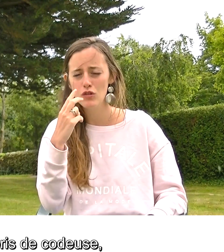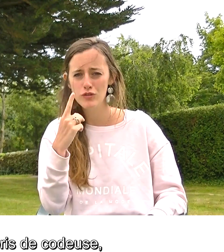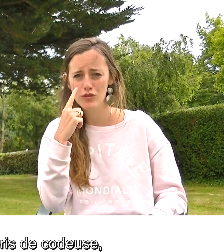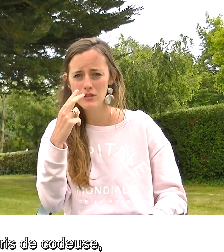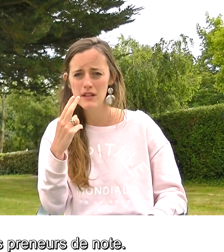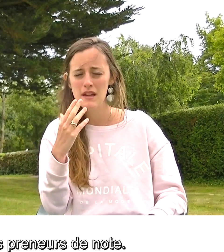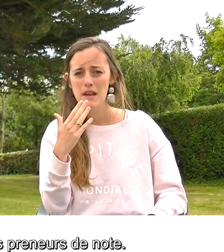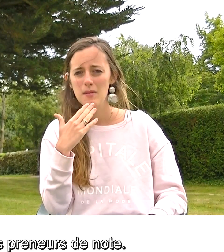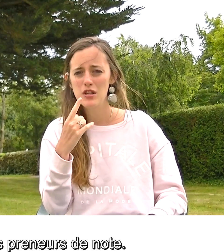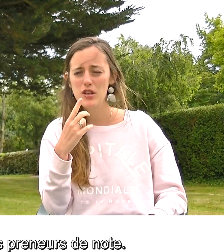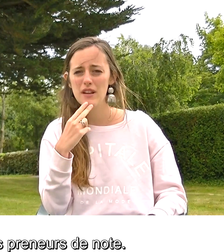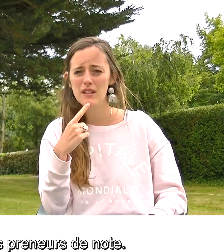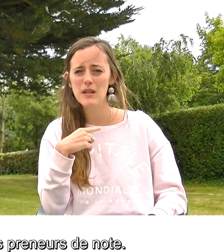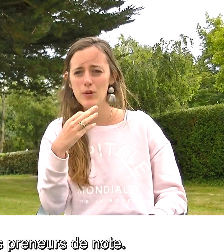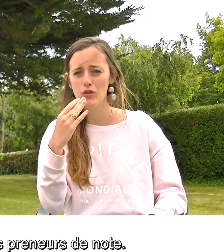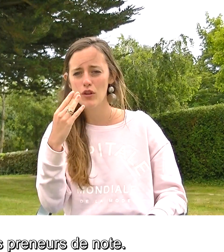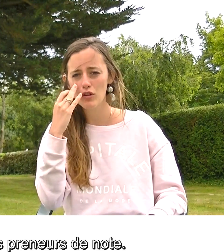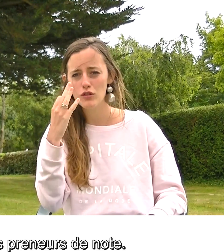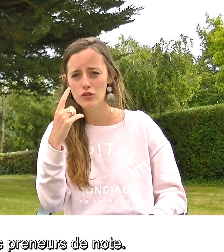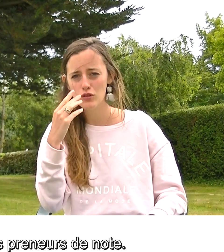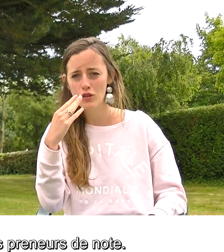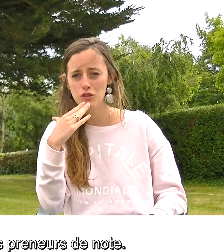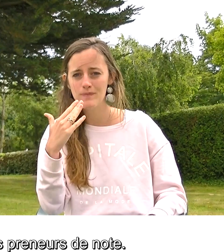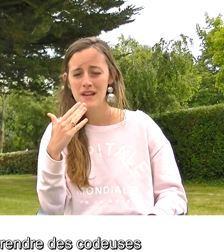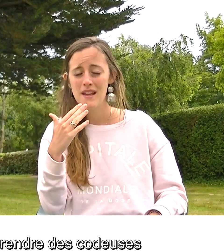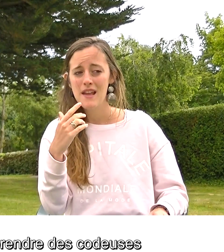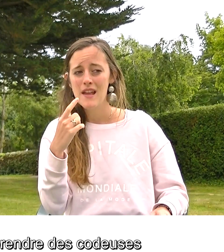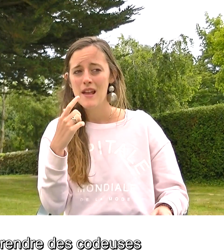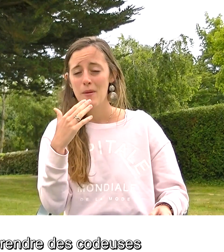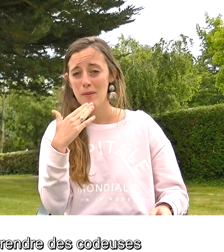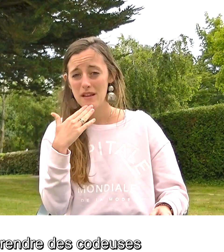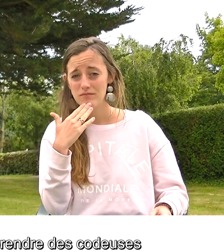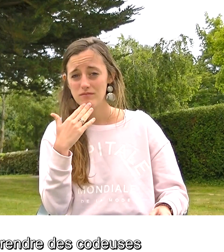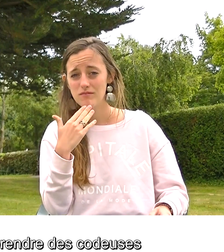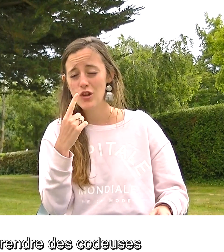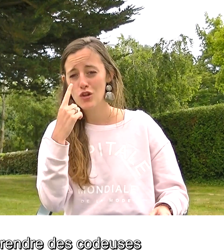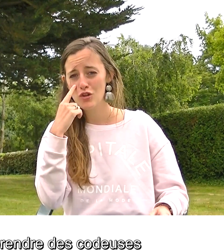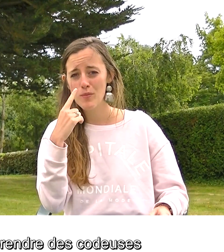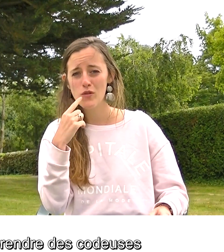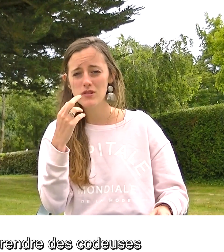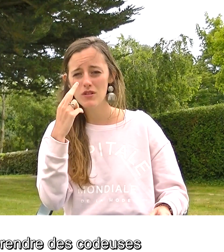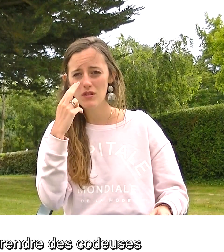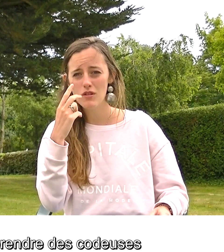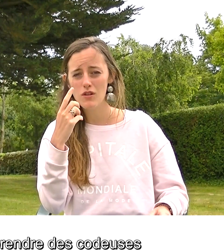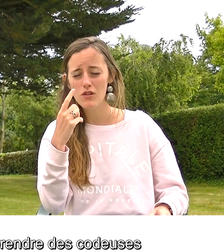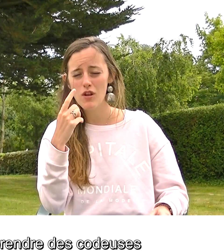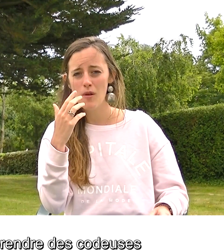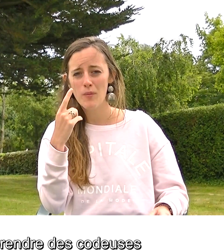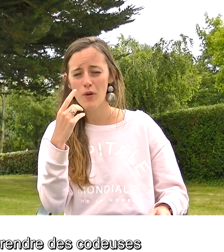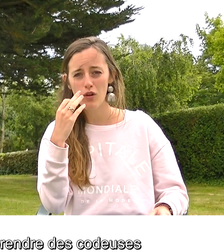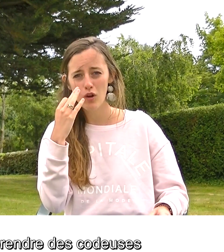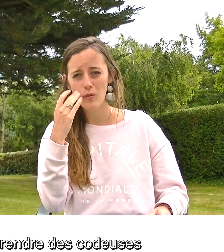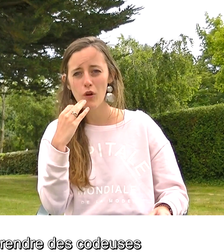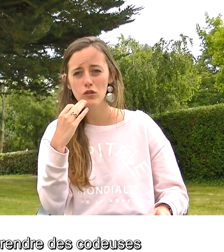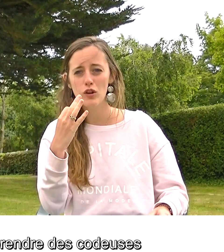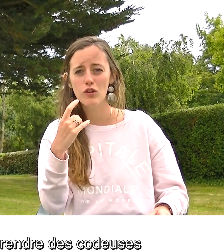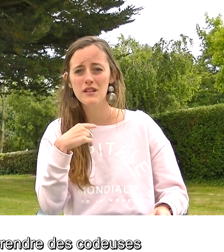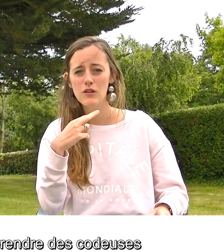codeuse mais j'avais des preneurs de notes. Mais je pense reprendre des